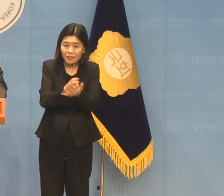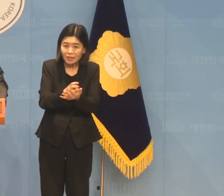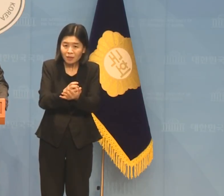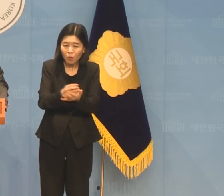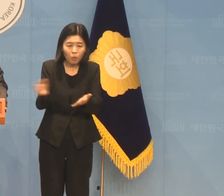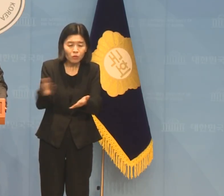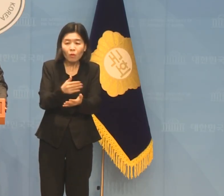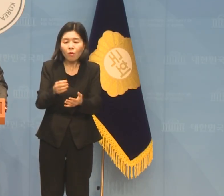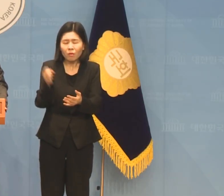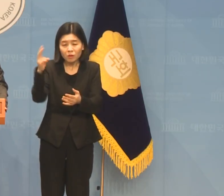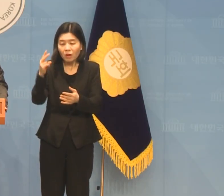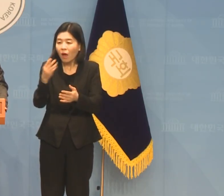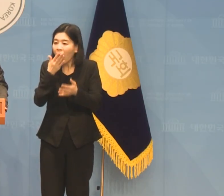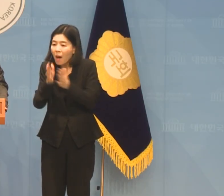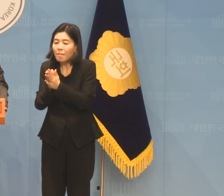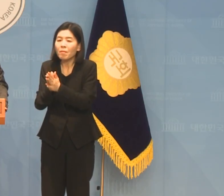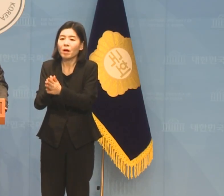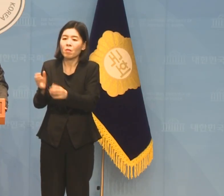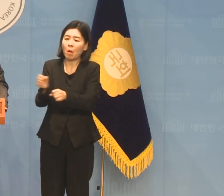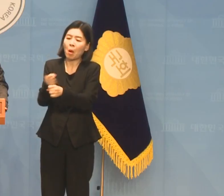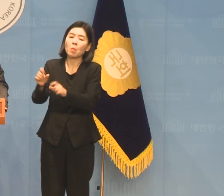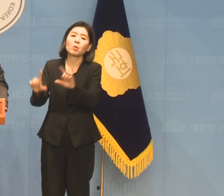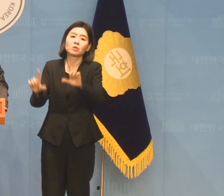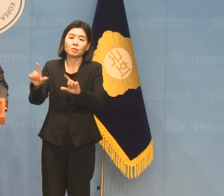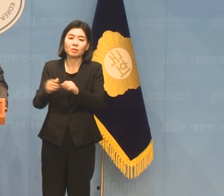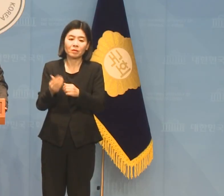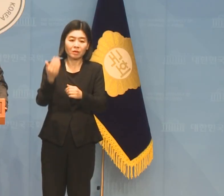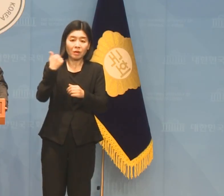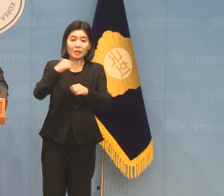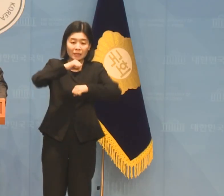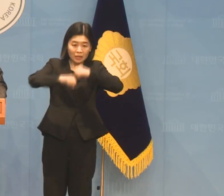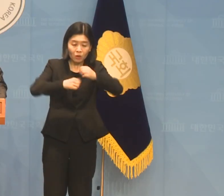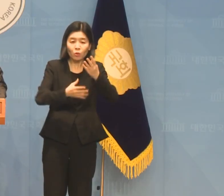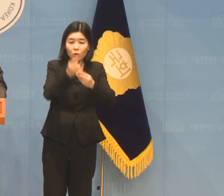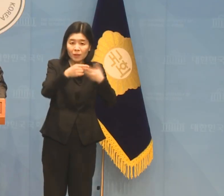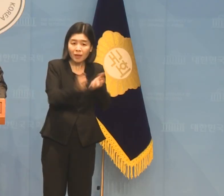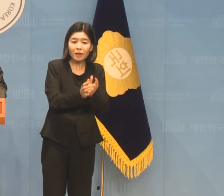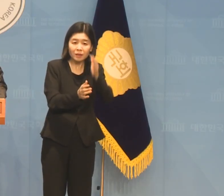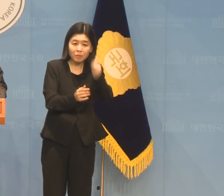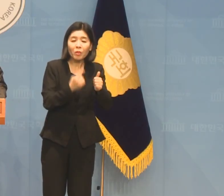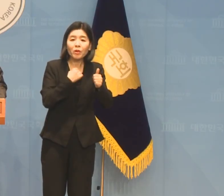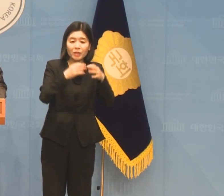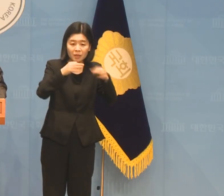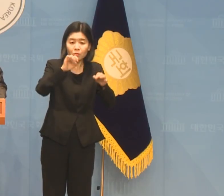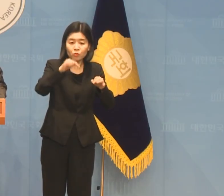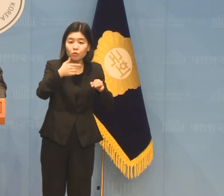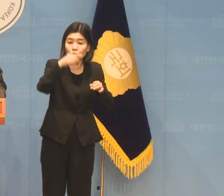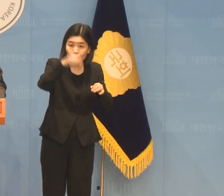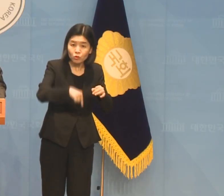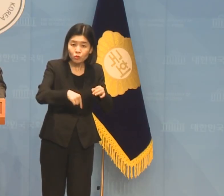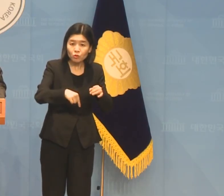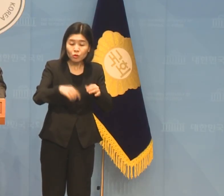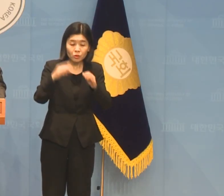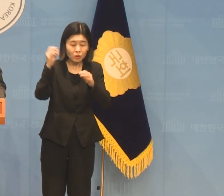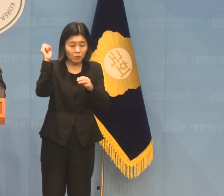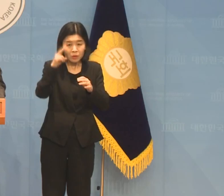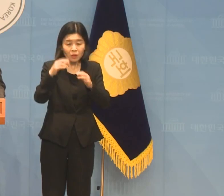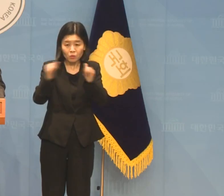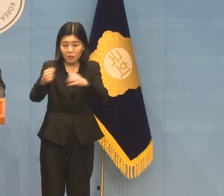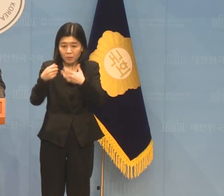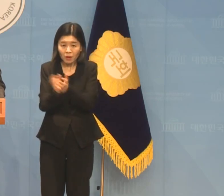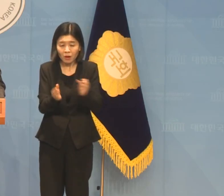되었습니다. 자유통일당 당대표였던 김문수 전 장관이 경선 전 갑자기 입당하여 유력 후보가